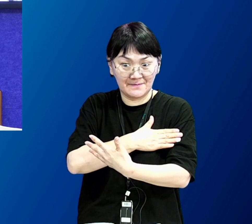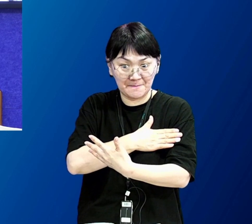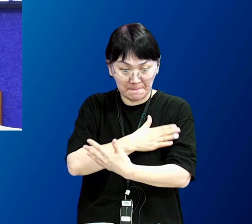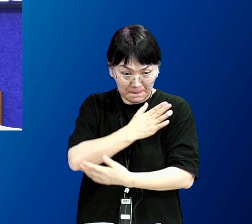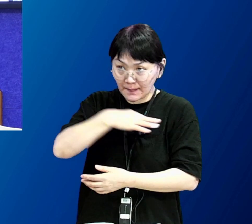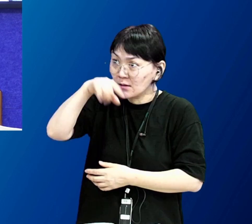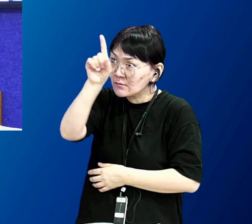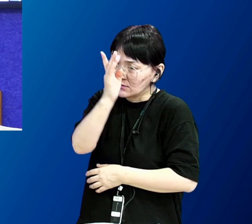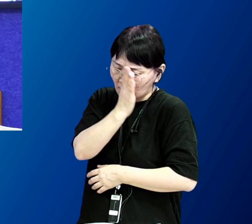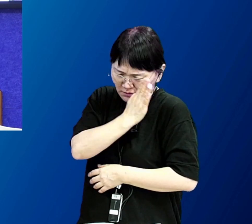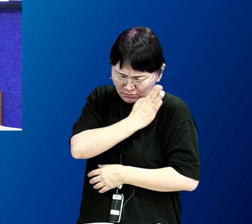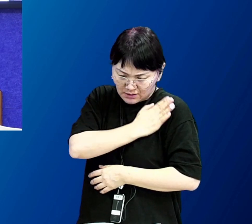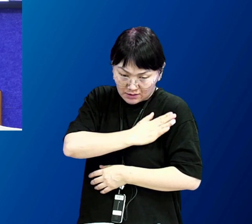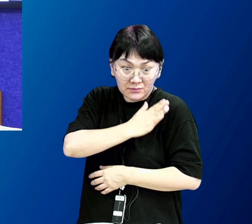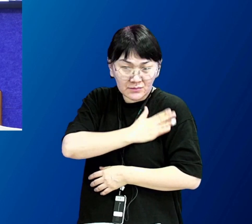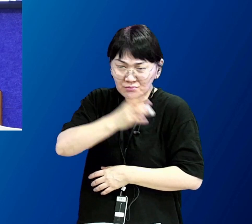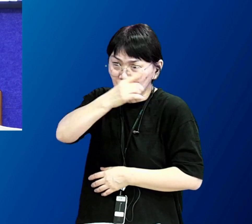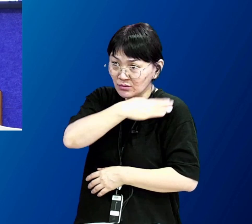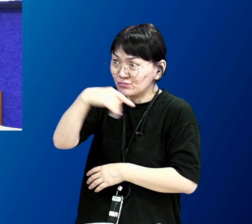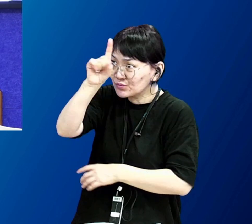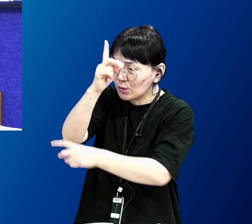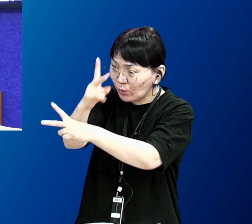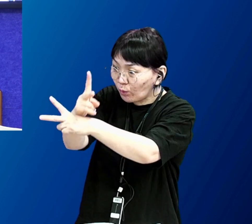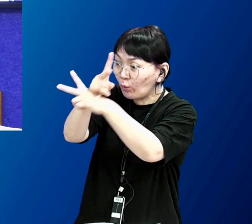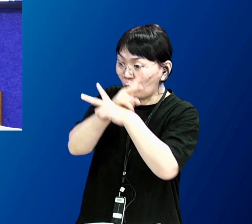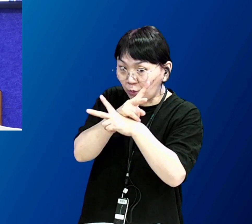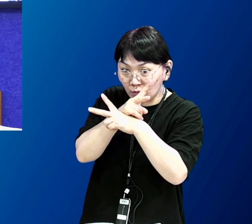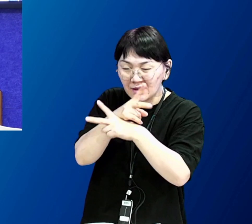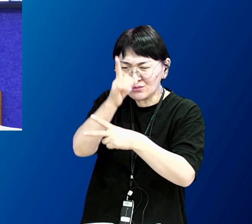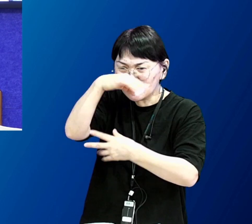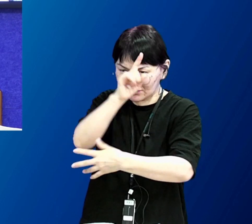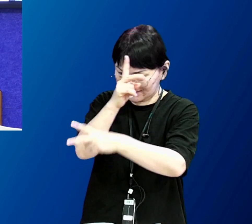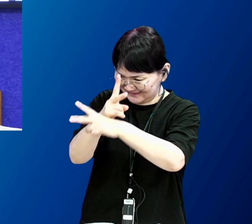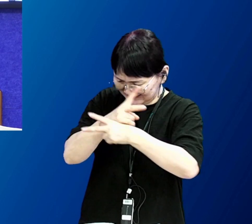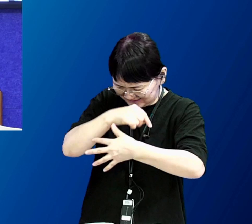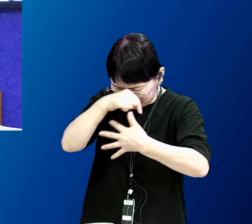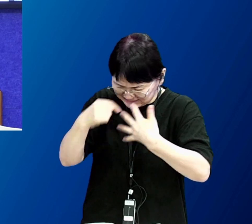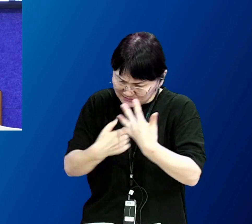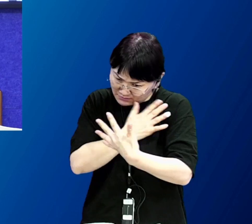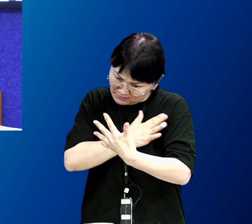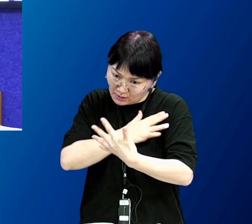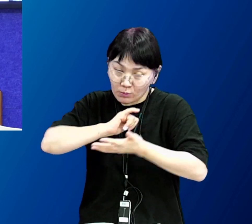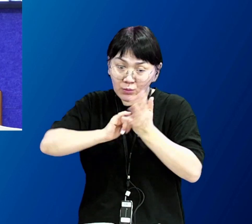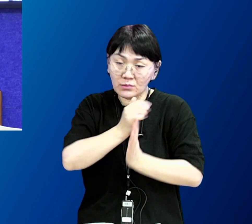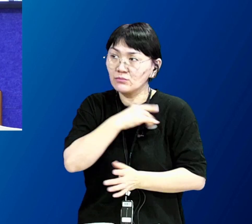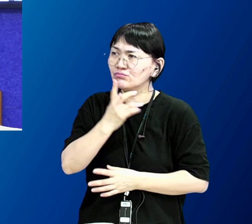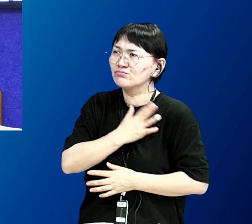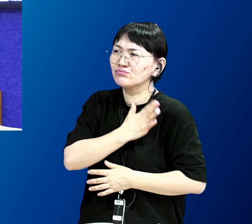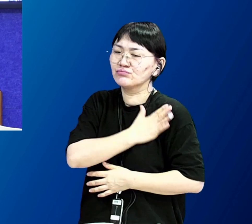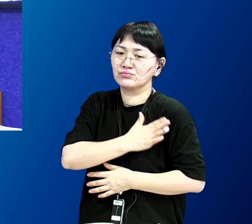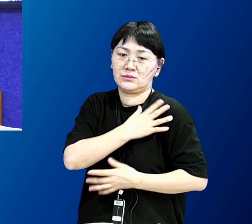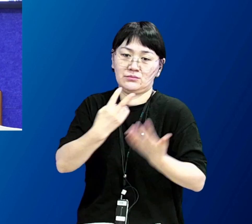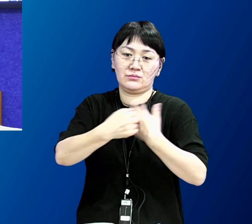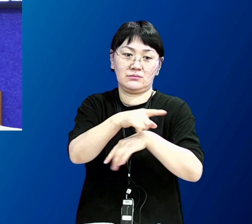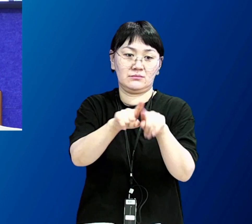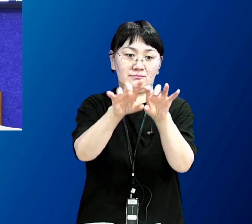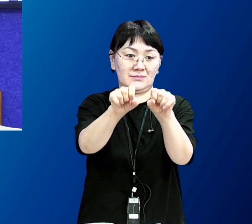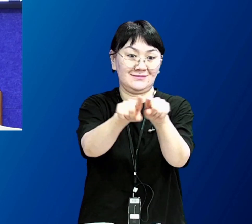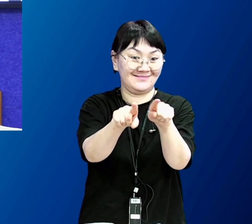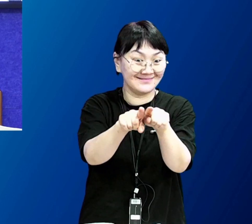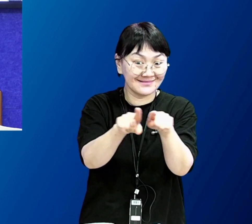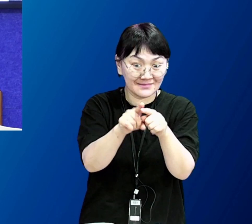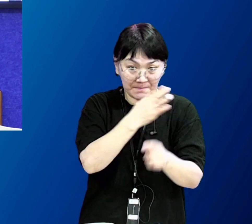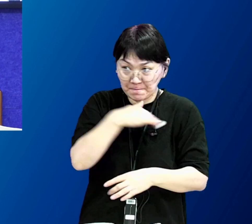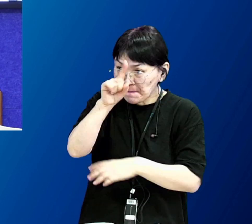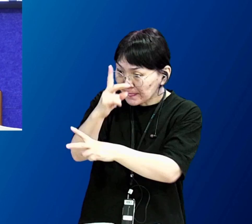Эзний хайрыг эзний хуулийг нь хайрладаг хүн нь эзнийг хайрлж байна гэсэн утга байна. Эзний хууль